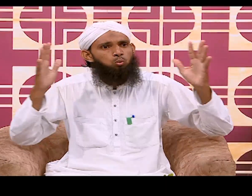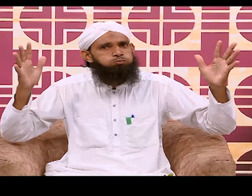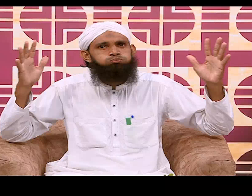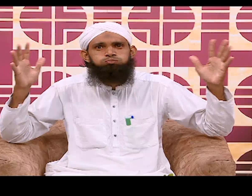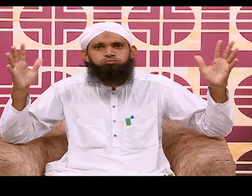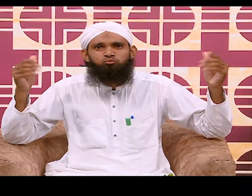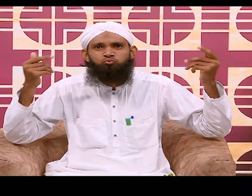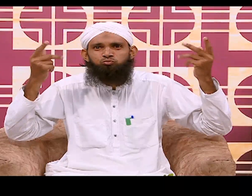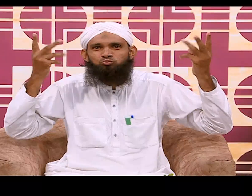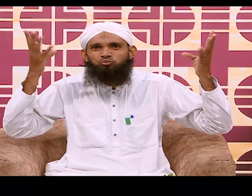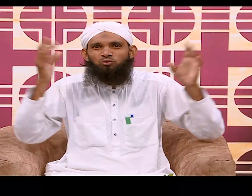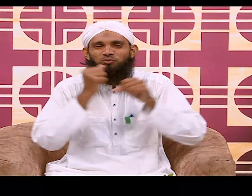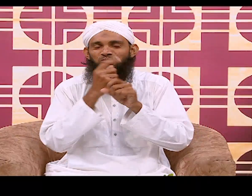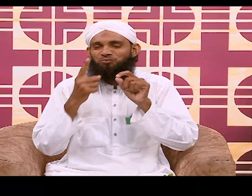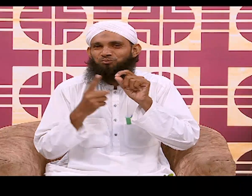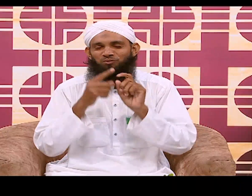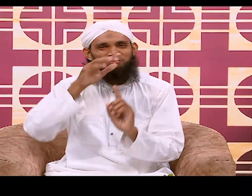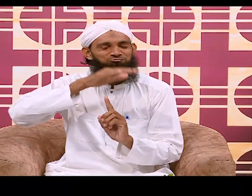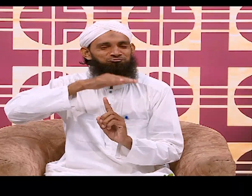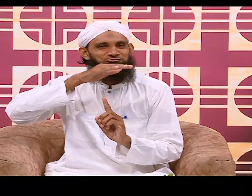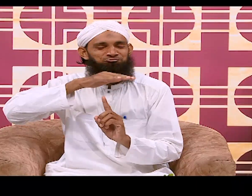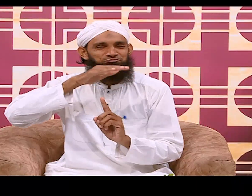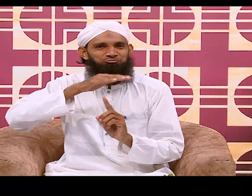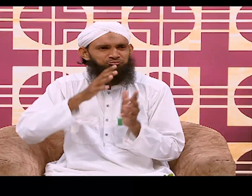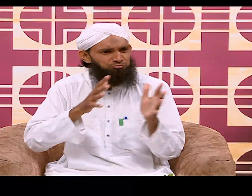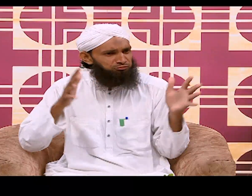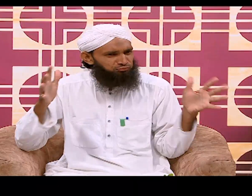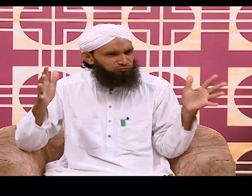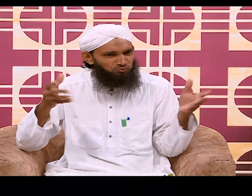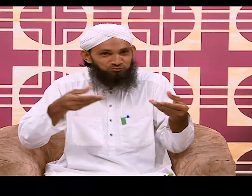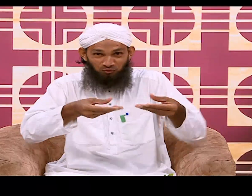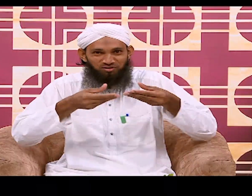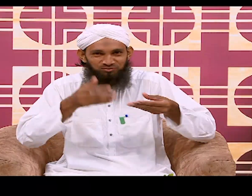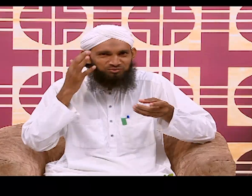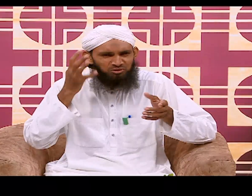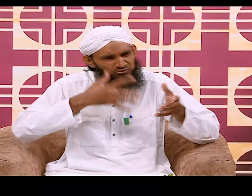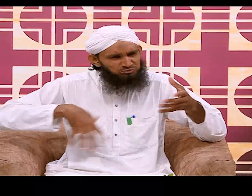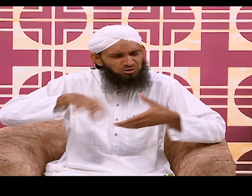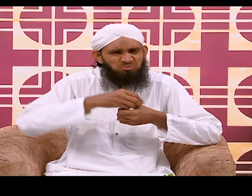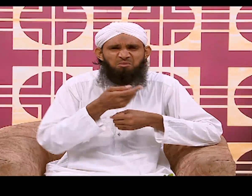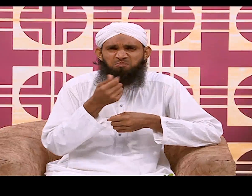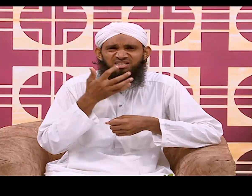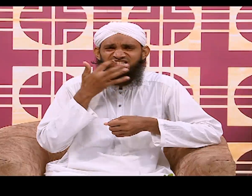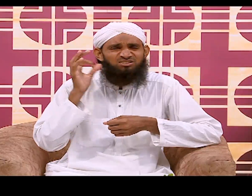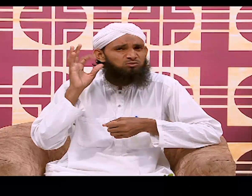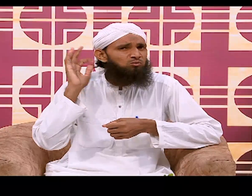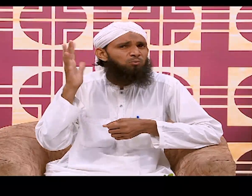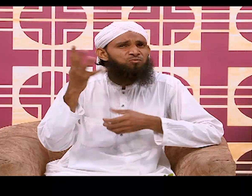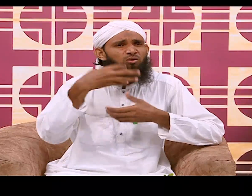ڈھیر لگ گیا۔ حضور غوث پاک رحمت اللہ علیہ نے یہ تمام تحفے تحائف، سارا مال و دولت اس غریب آدمی کو